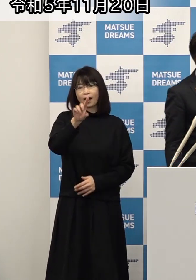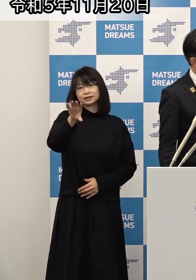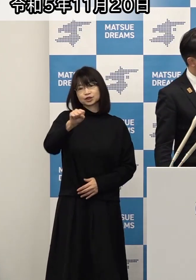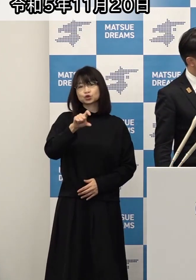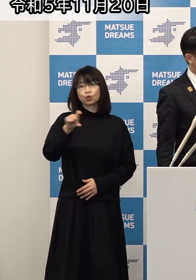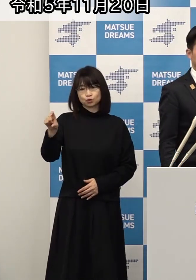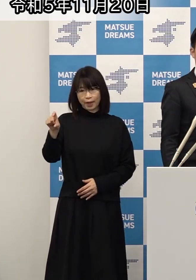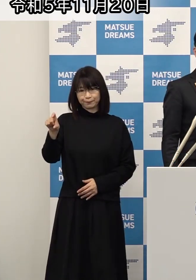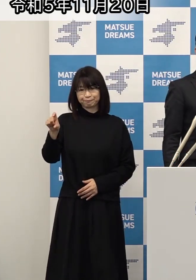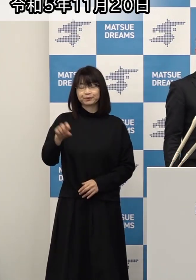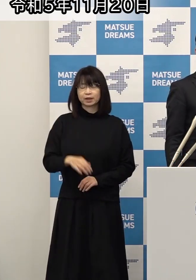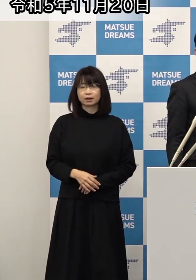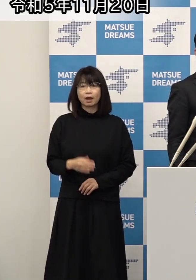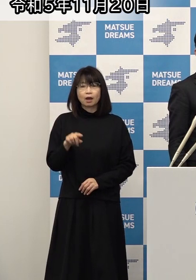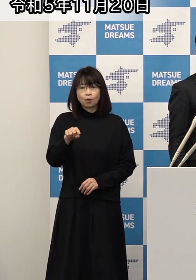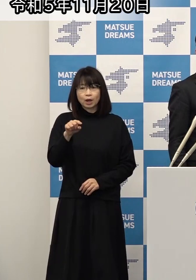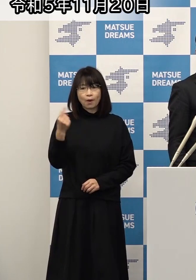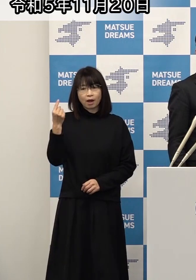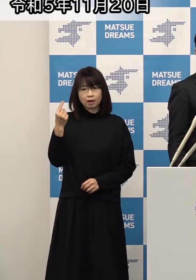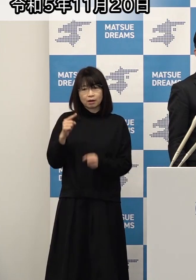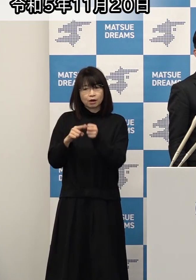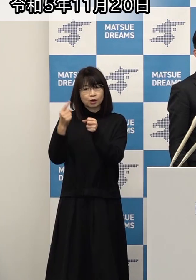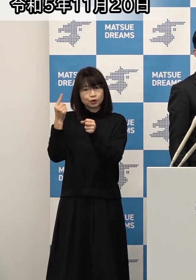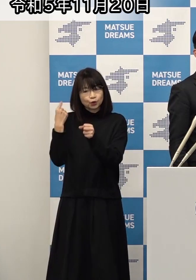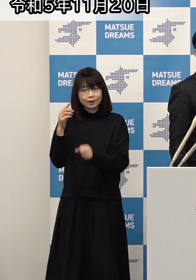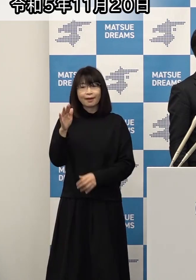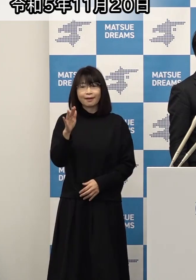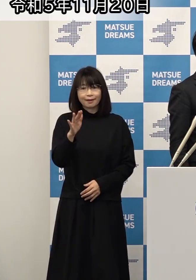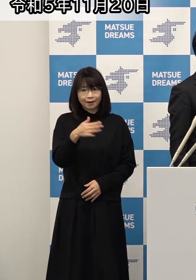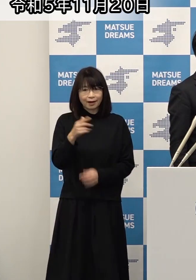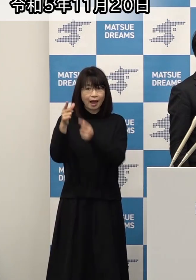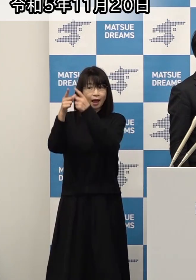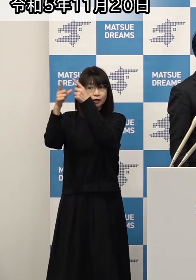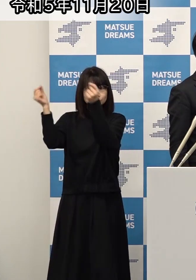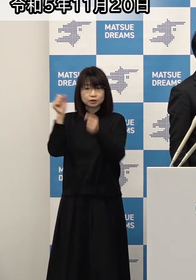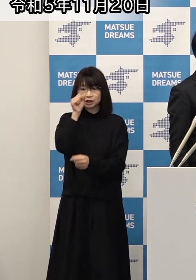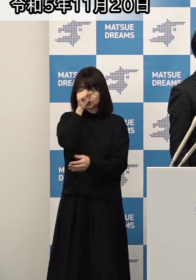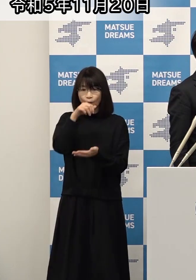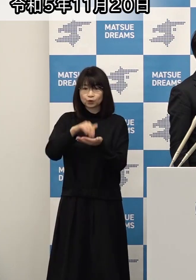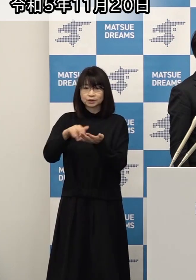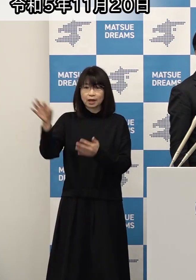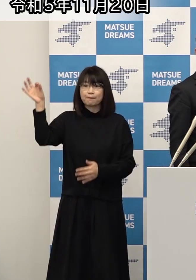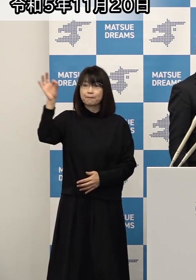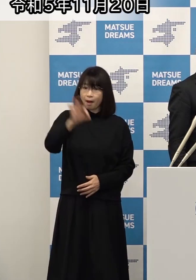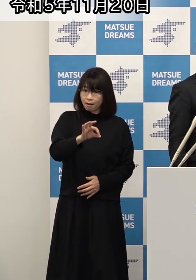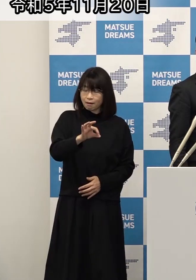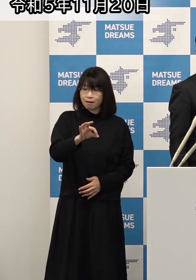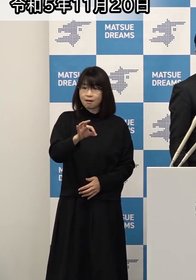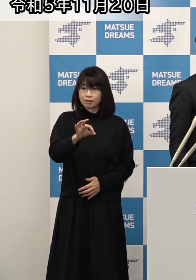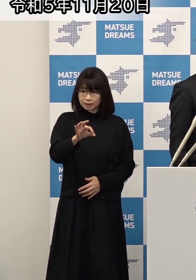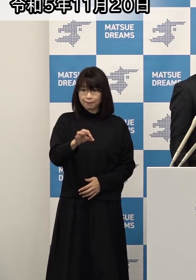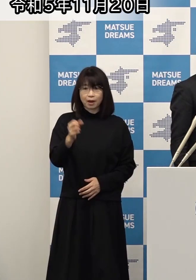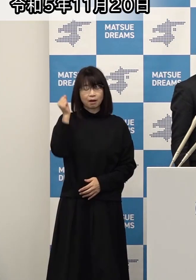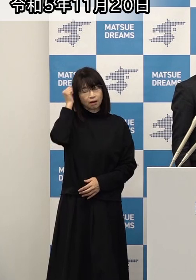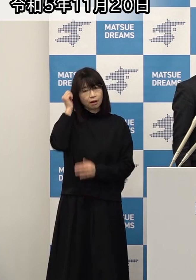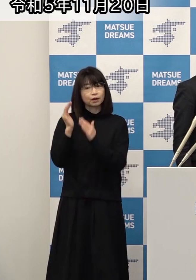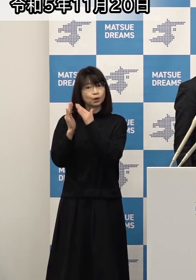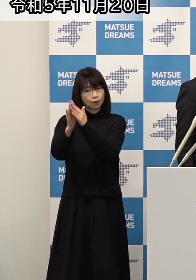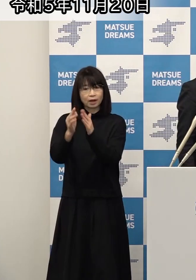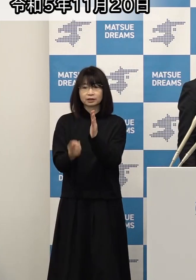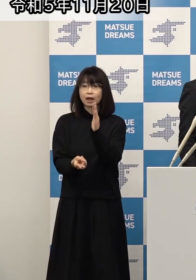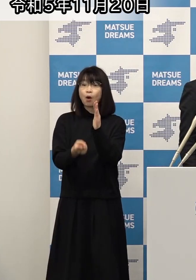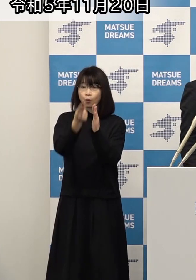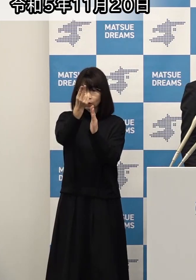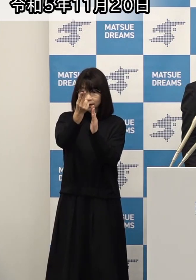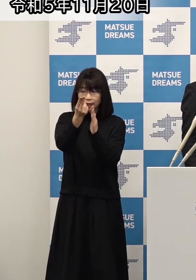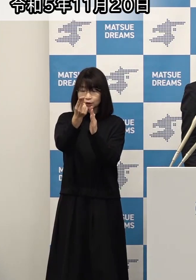。これは昨年度からですね、観光庁の予算がつきまして、旅館ホテル等の施設改修